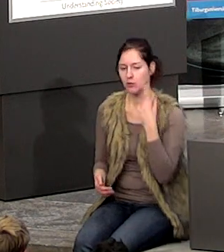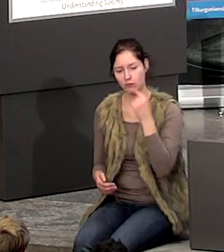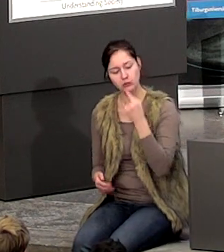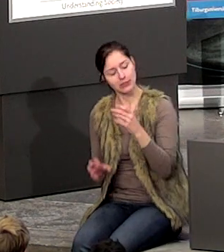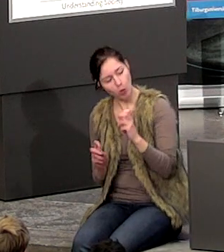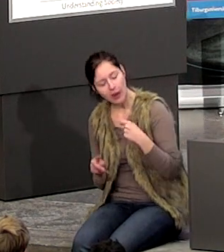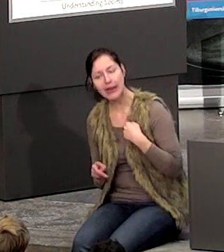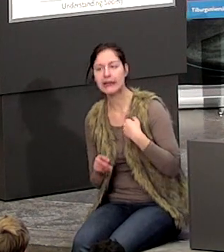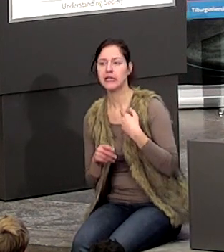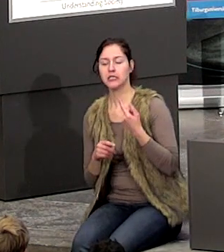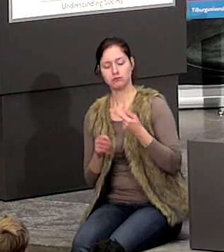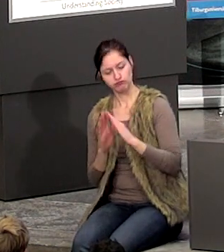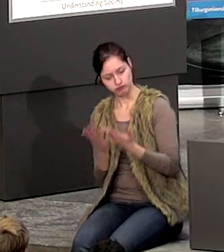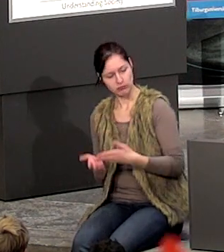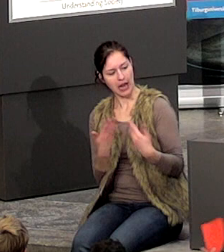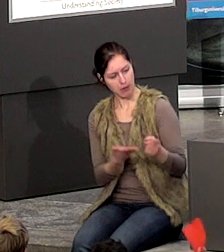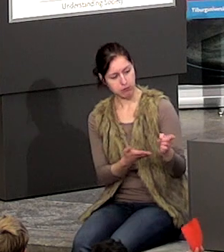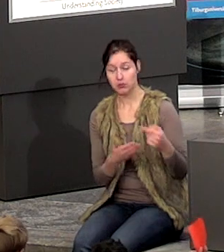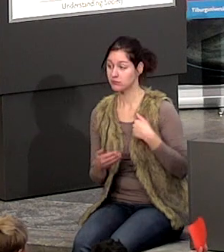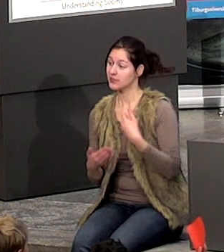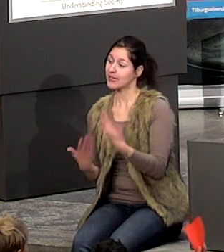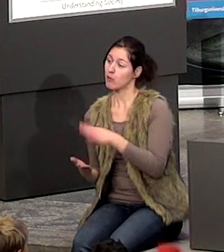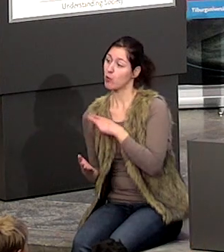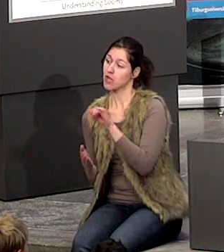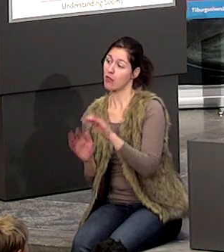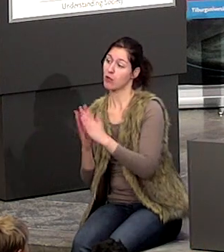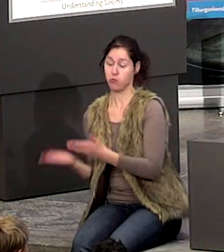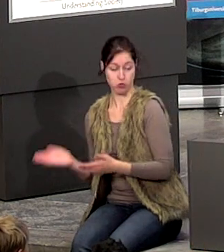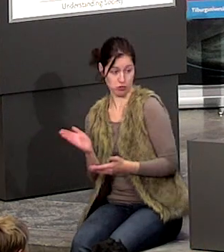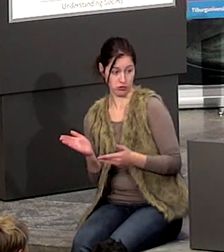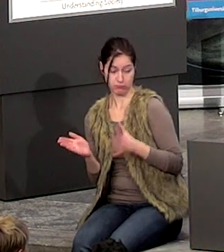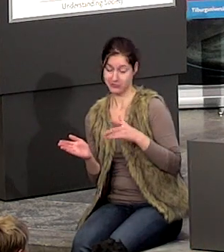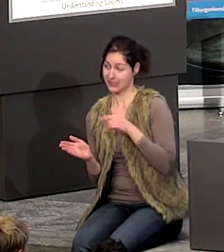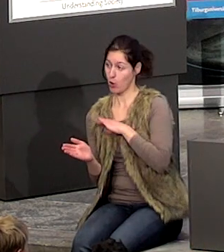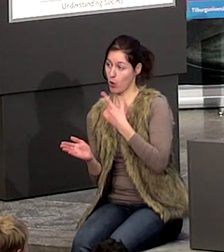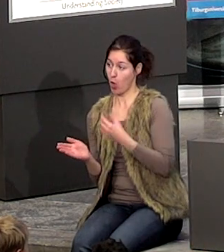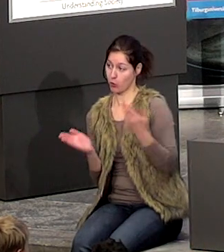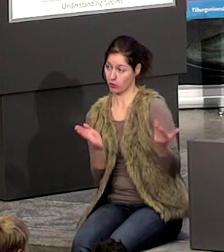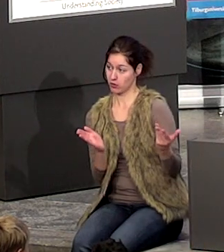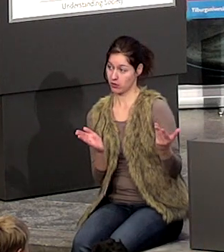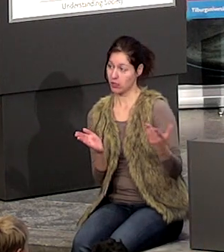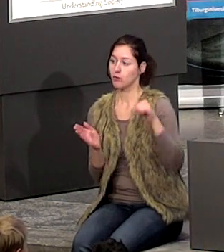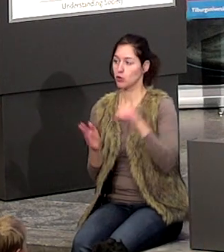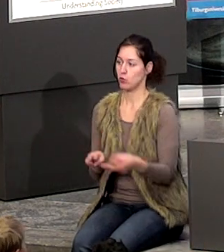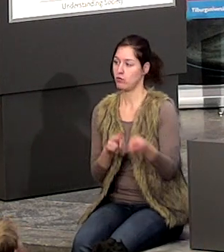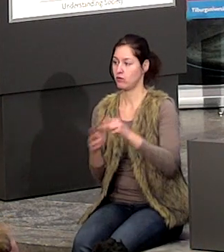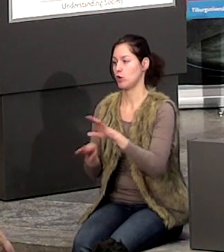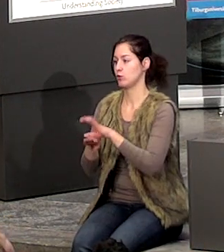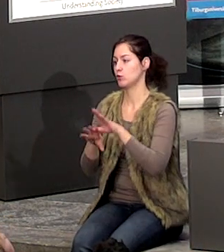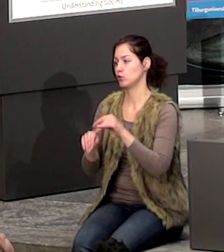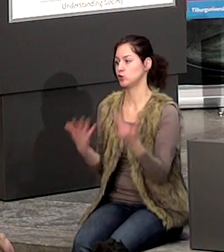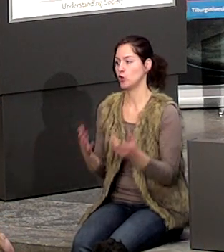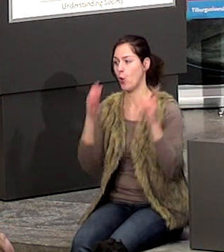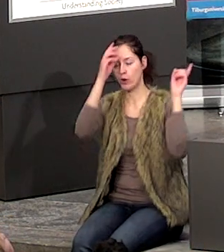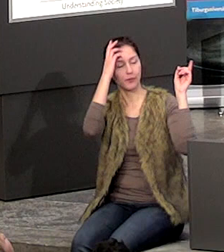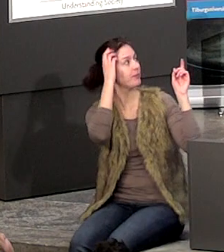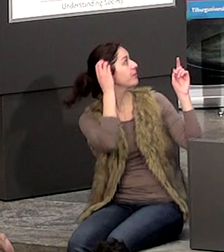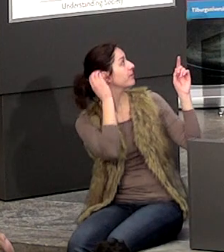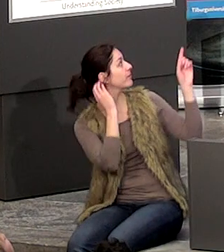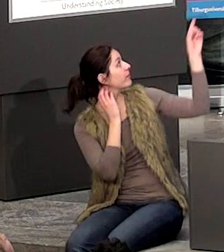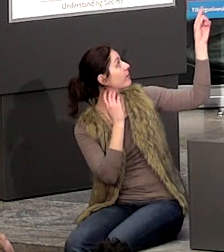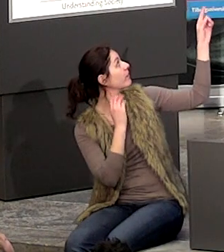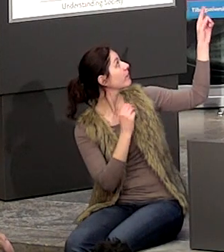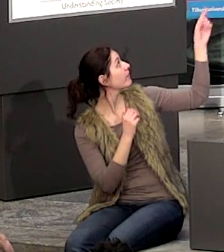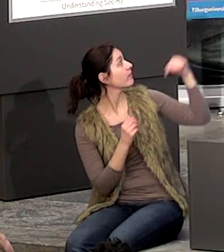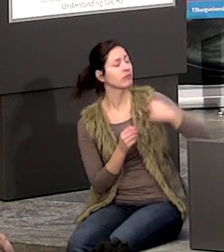ook nog een boek over Philips de Schone. Dat vindt u dan misschien ook wel leuk. Ja? Nou, en dat doet die computer dus nu voor me. Ik wil even een filmpje